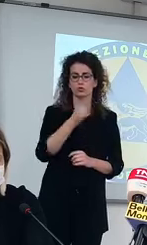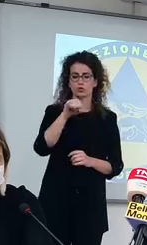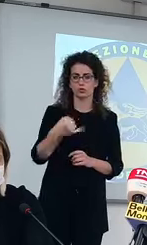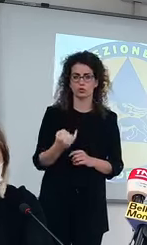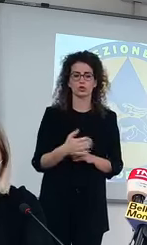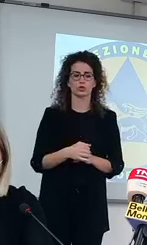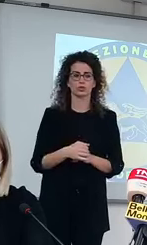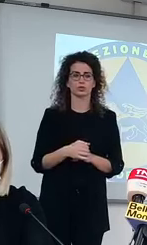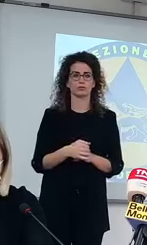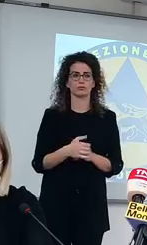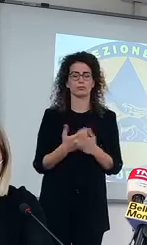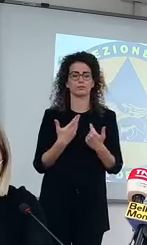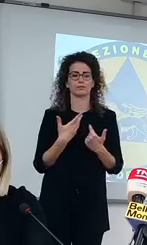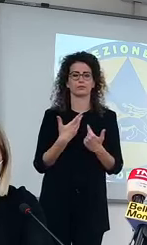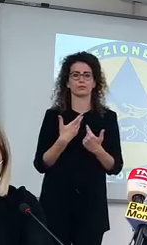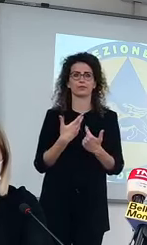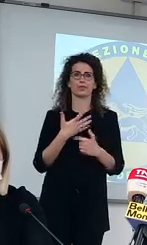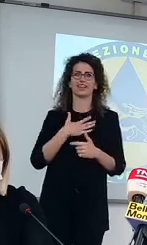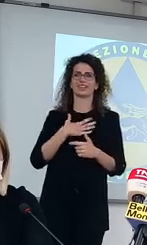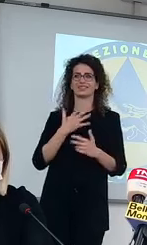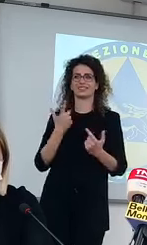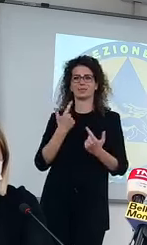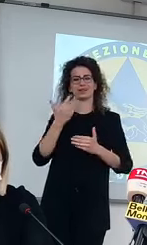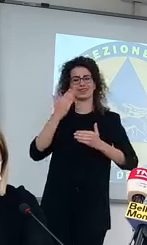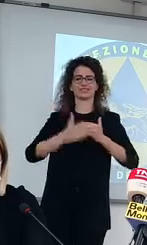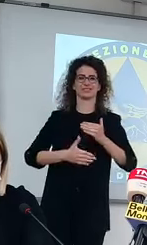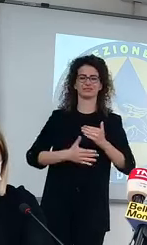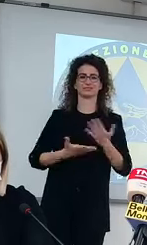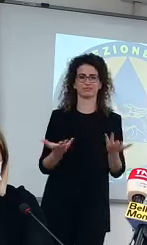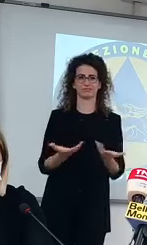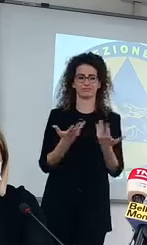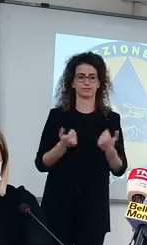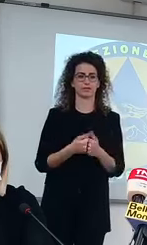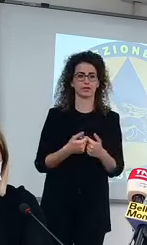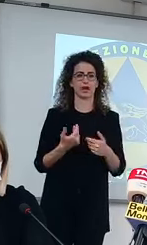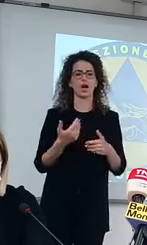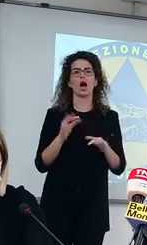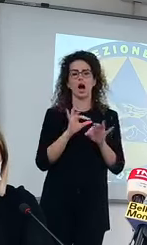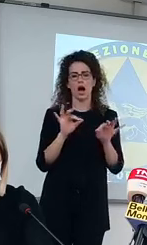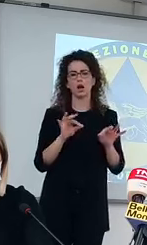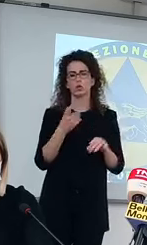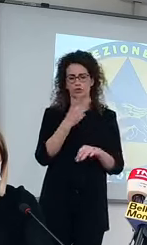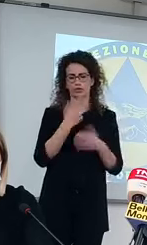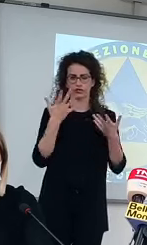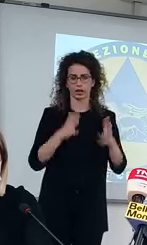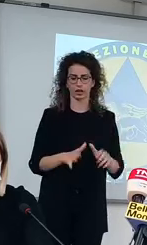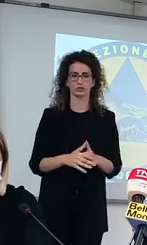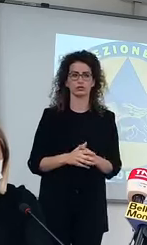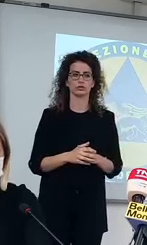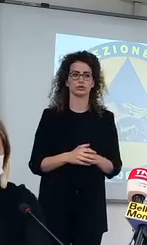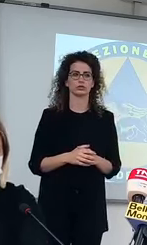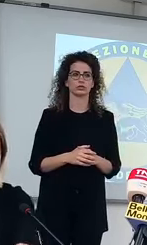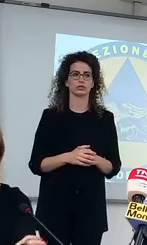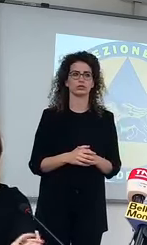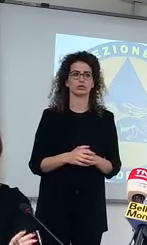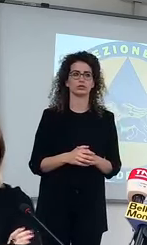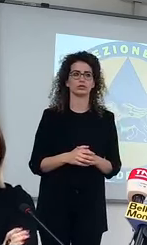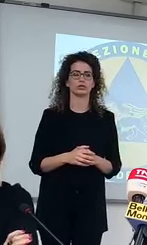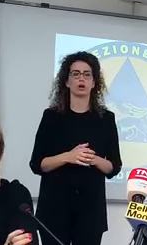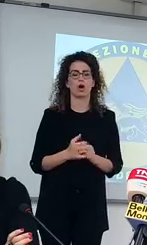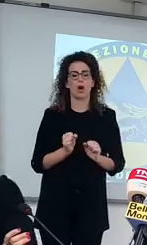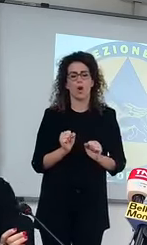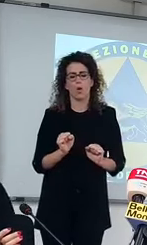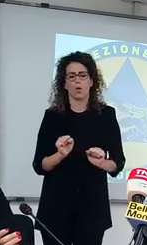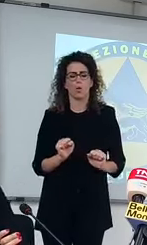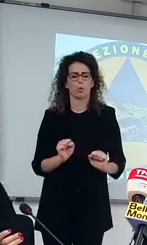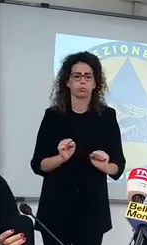stato vissuto come un po' un limite quello dell'età, no? Alcuni sono riusciti comunque a farlo nelle pieghe diciamo delle